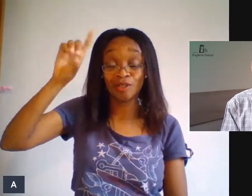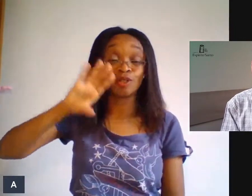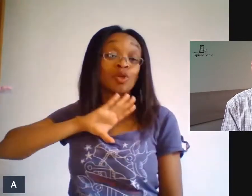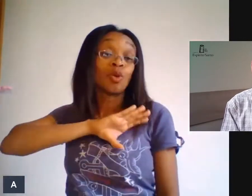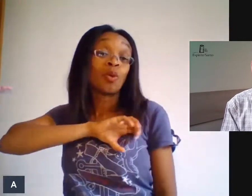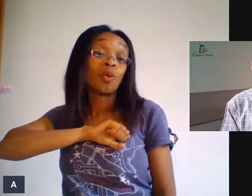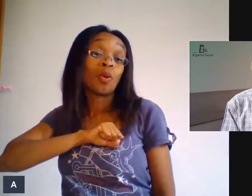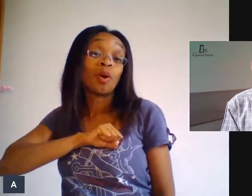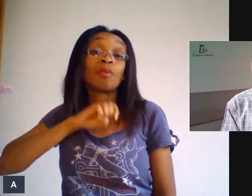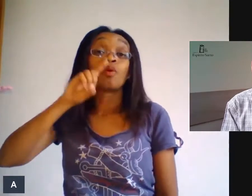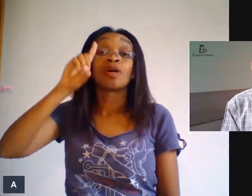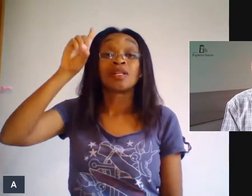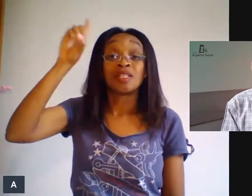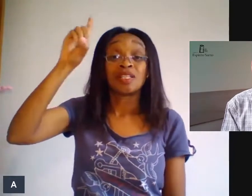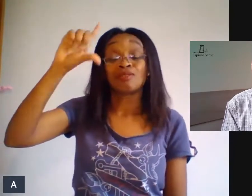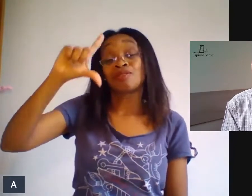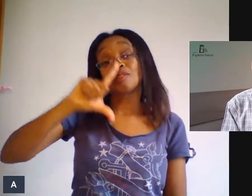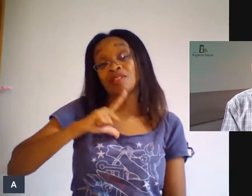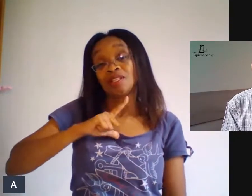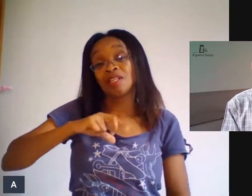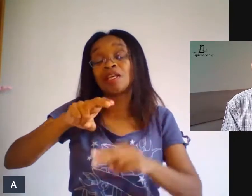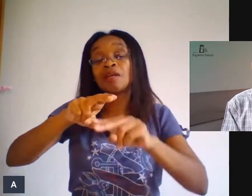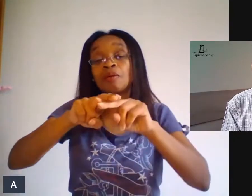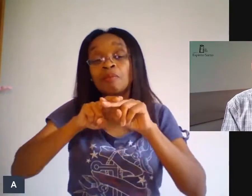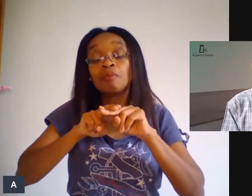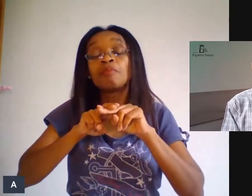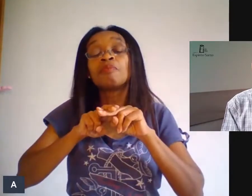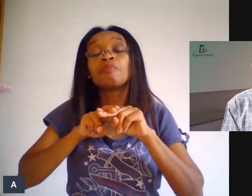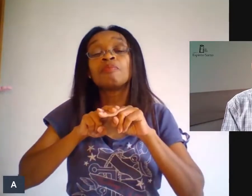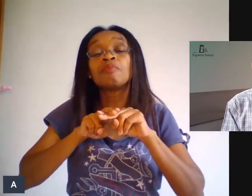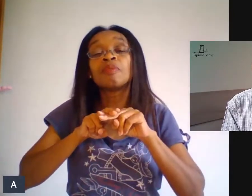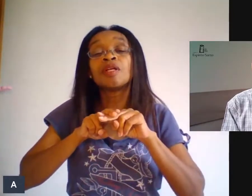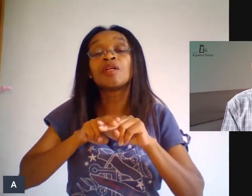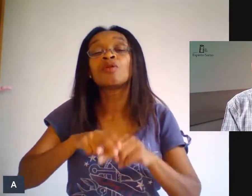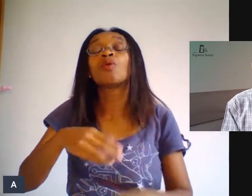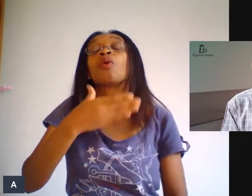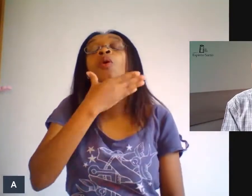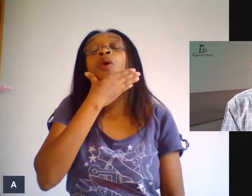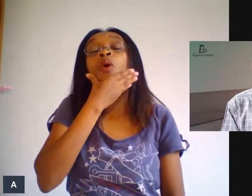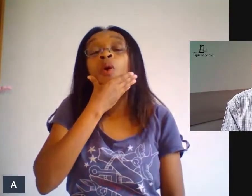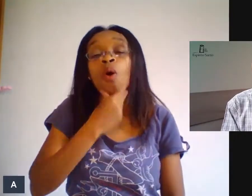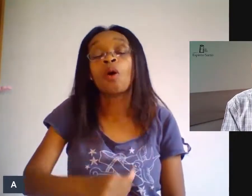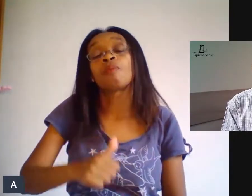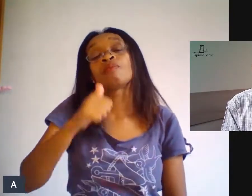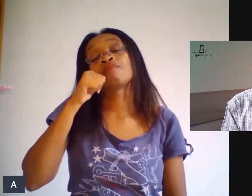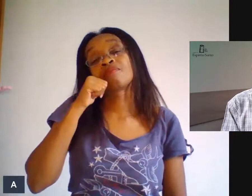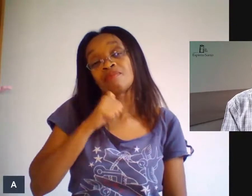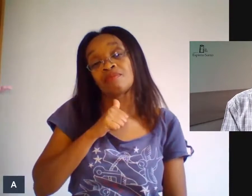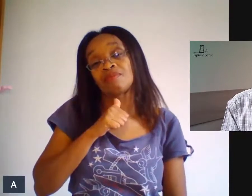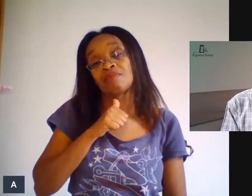que, na sua evangelização, Jesus,